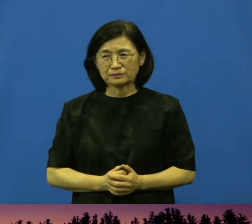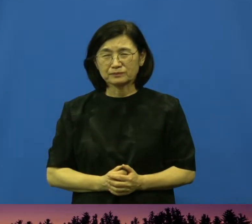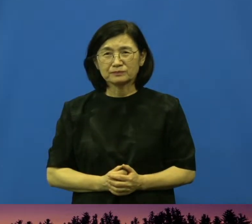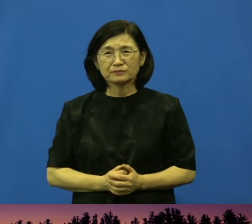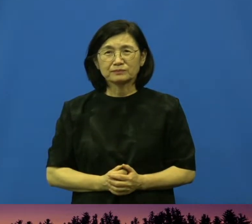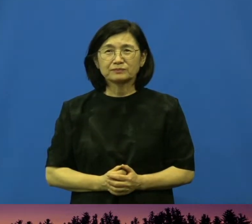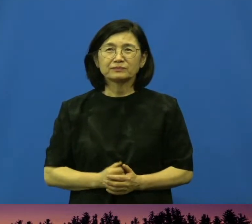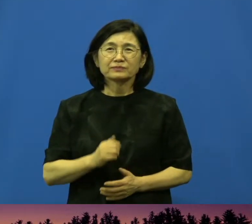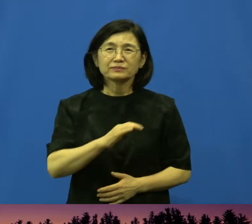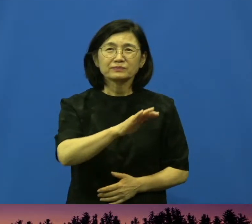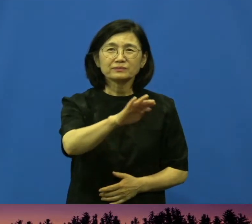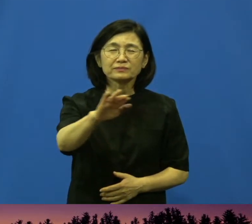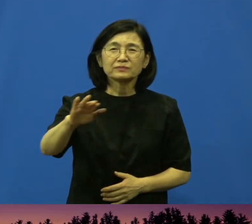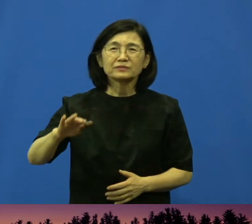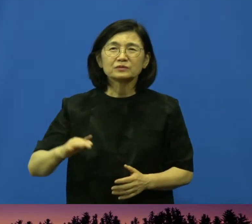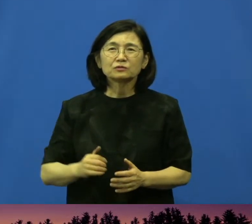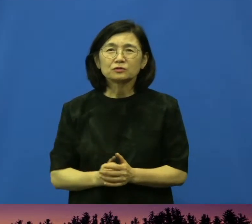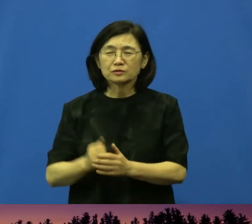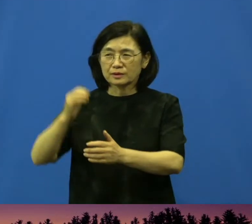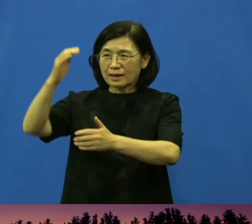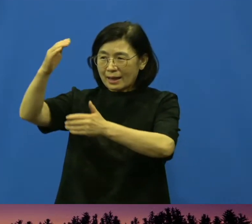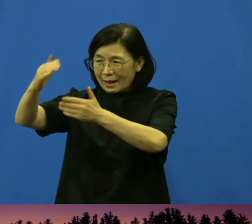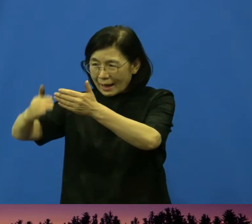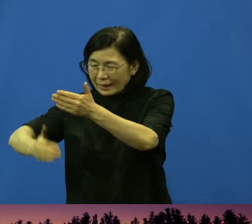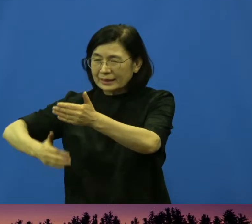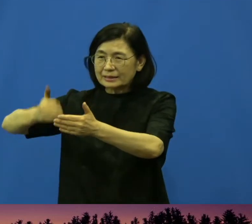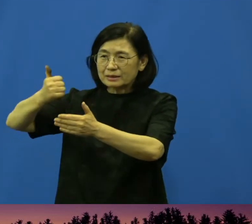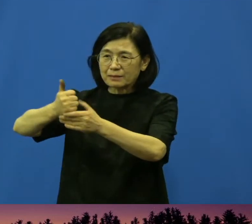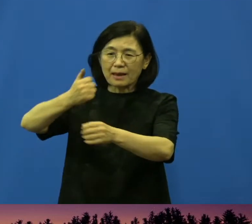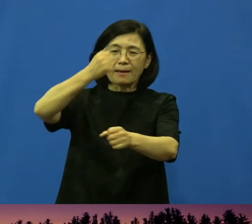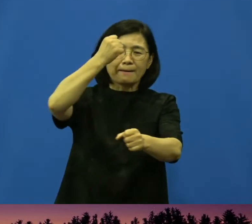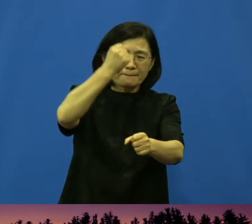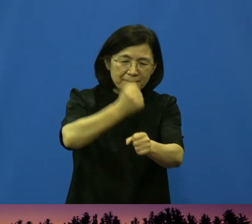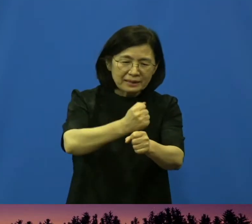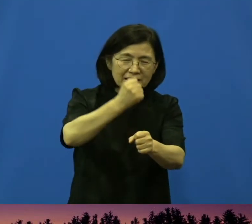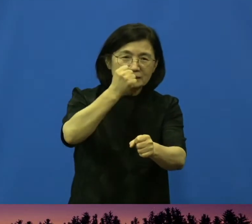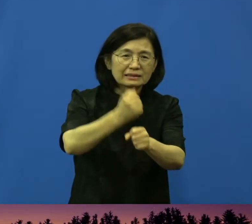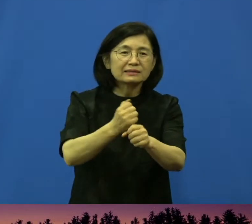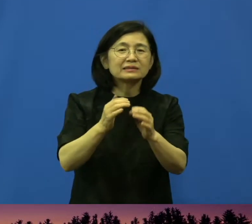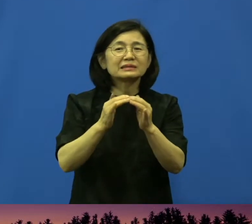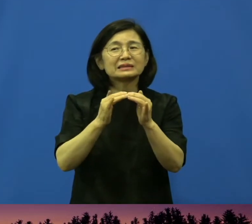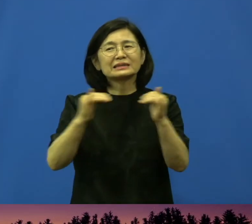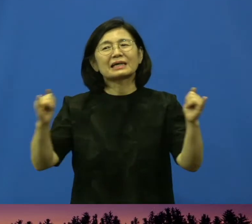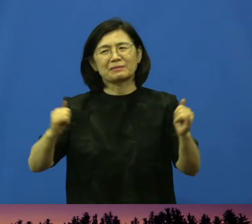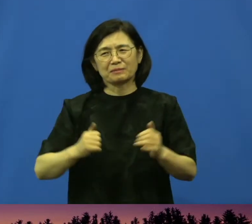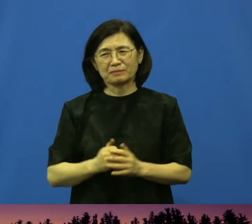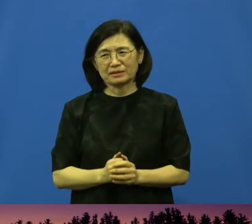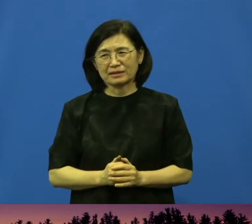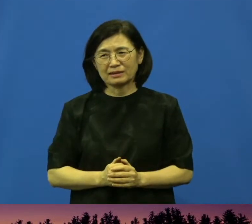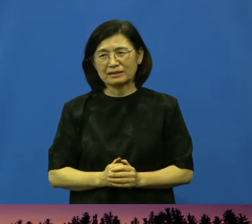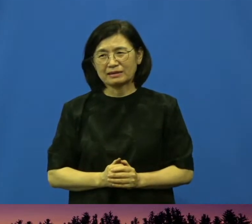여러분, 우리는 피조된 존재예요. 피조, 그죠? 피조물이에요. 우리는 피조물이란 말이에요.